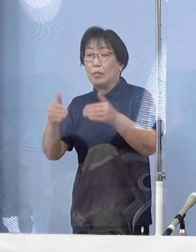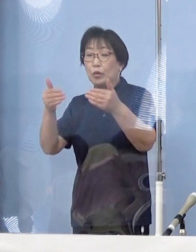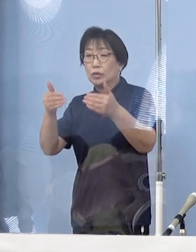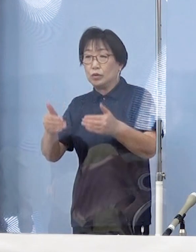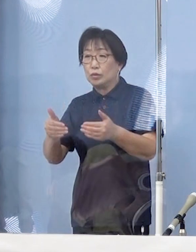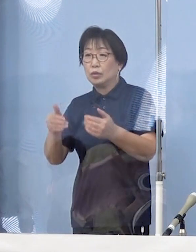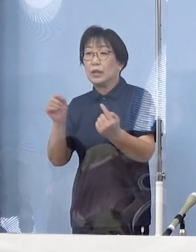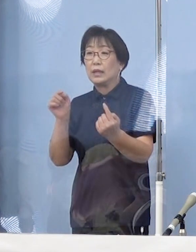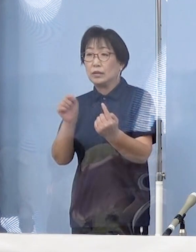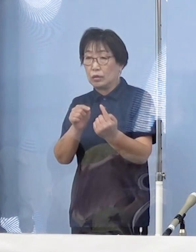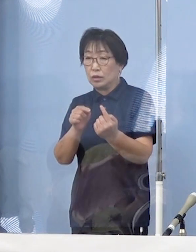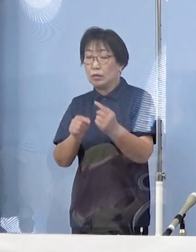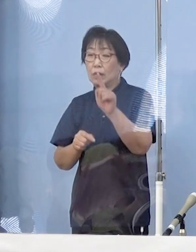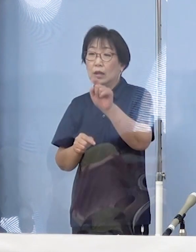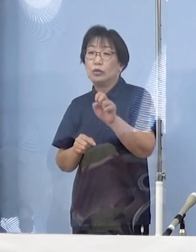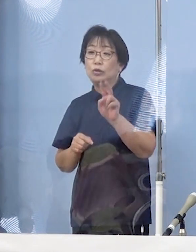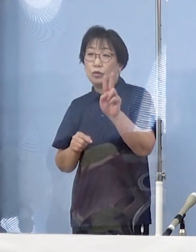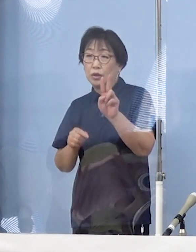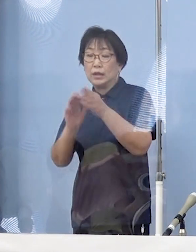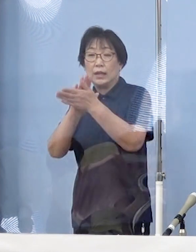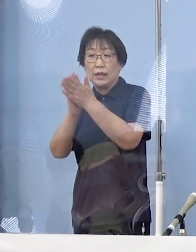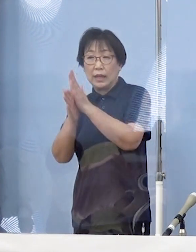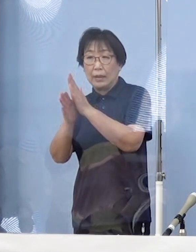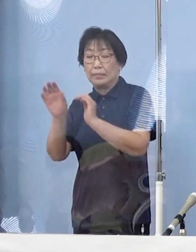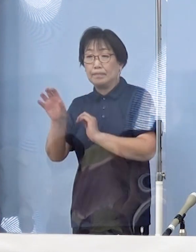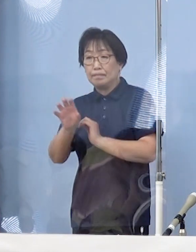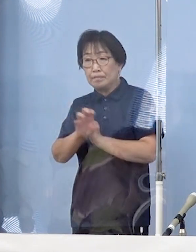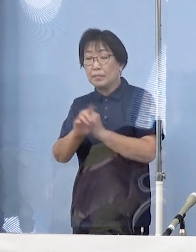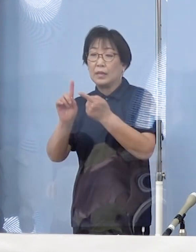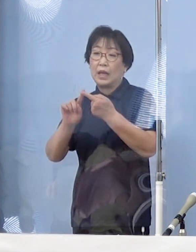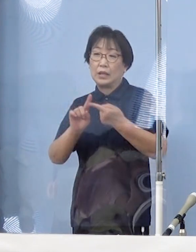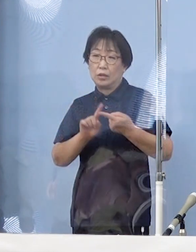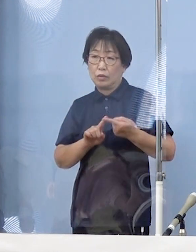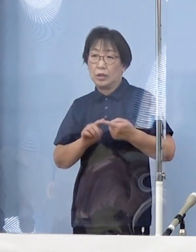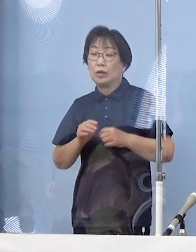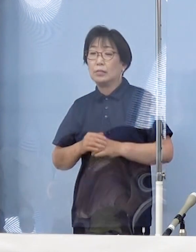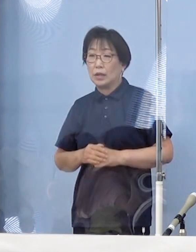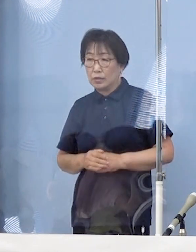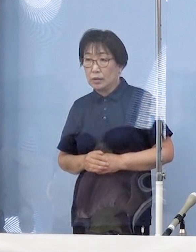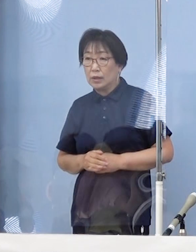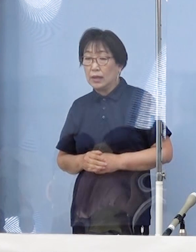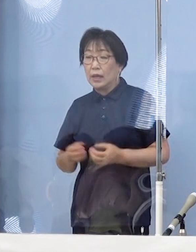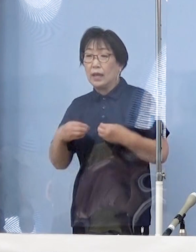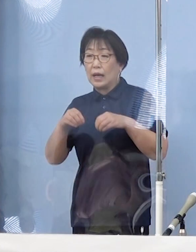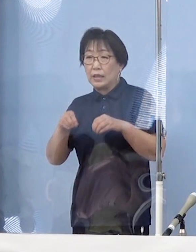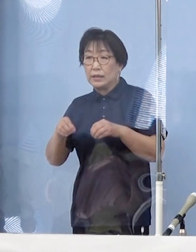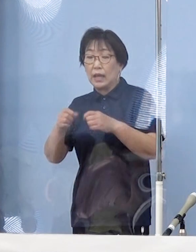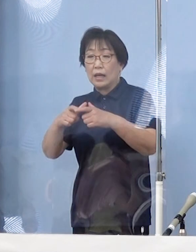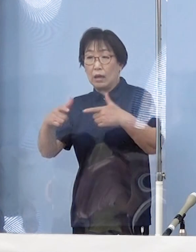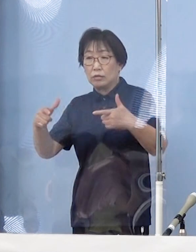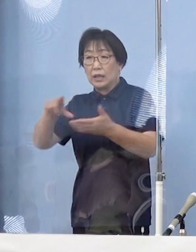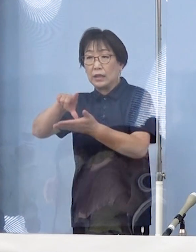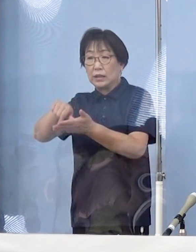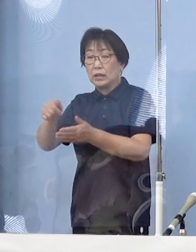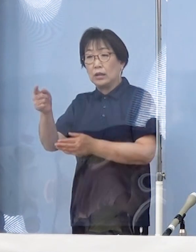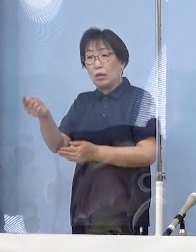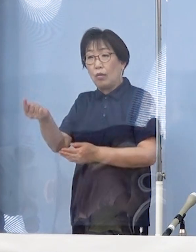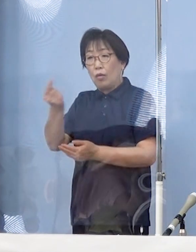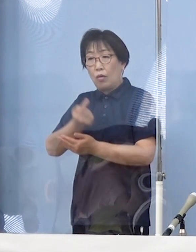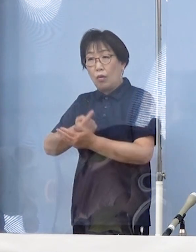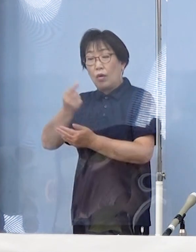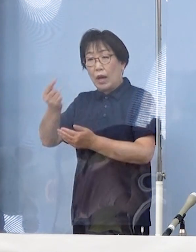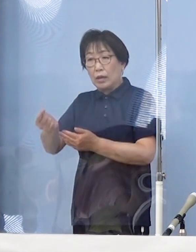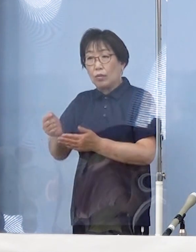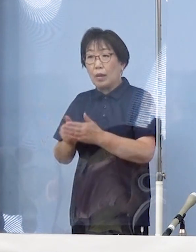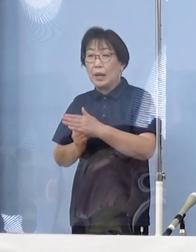については12県に適用中となっております。感染拡大地域との往来についてはこれまで以上に慎重にご